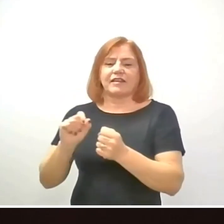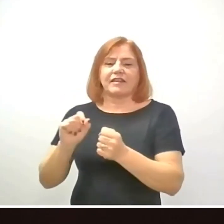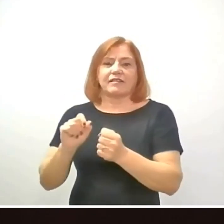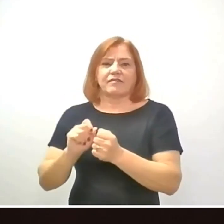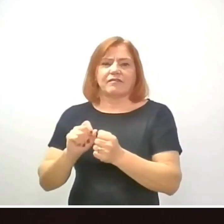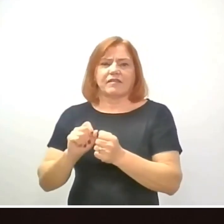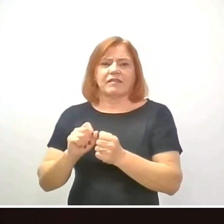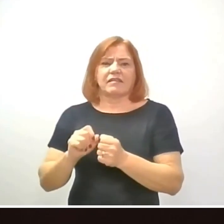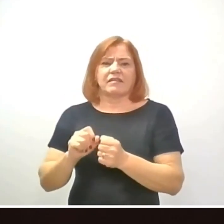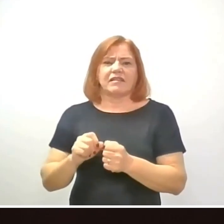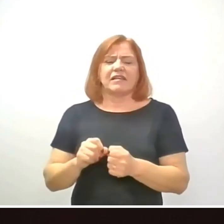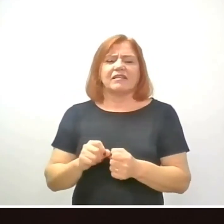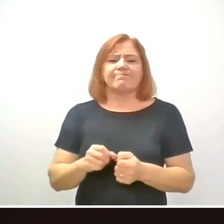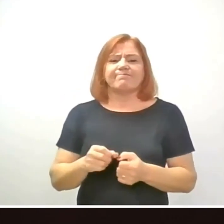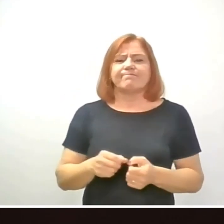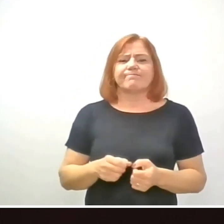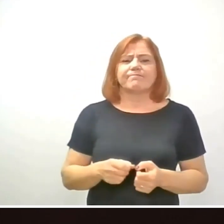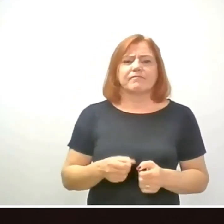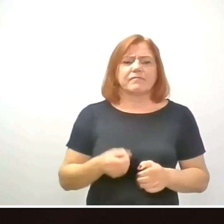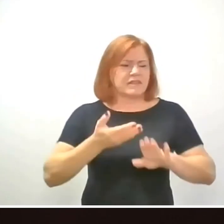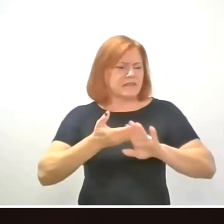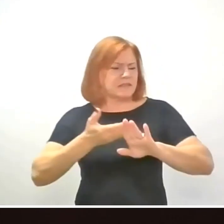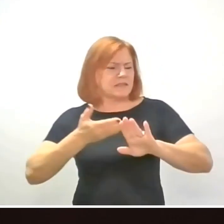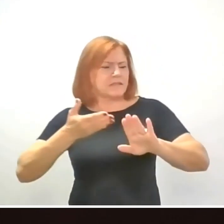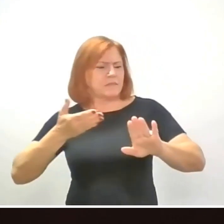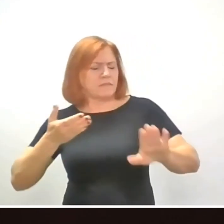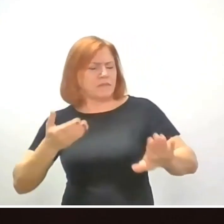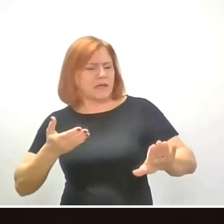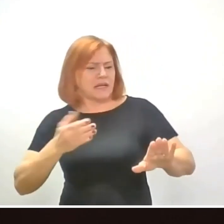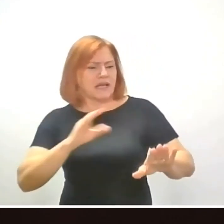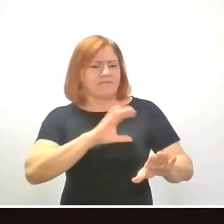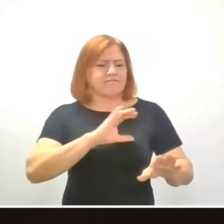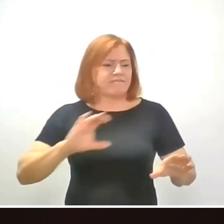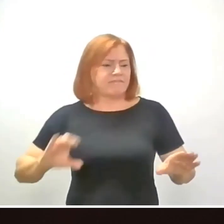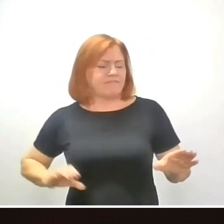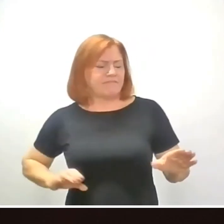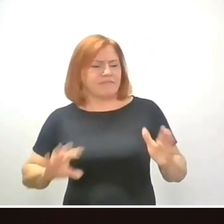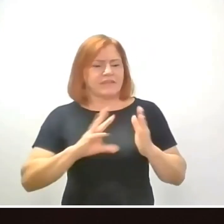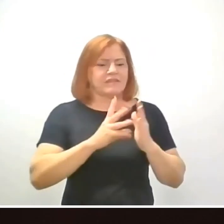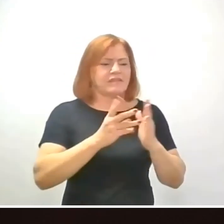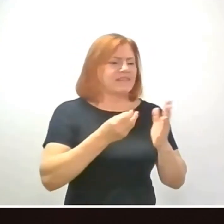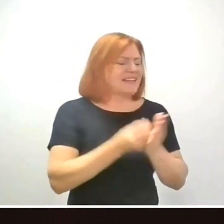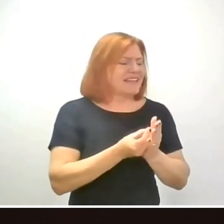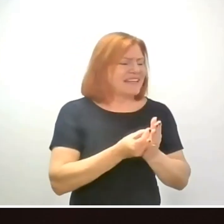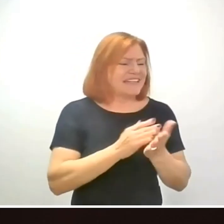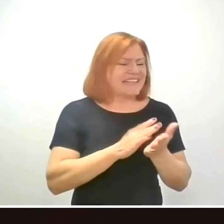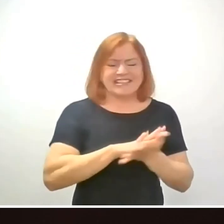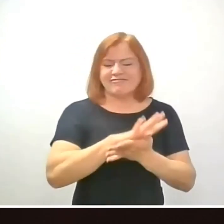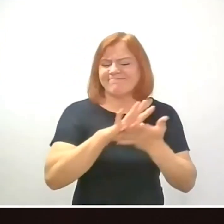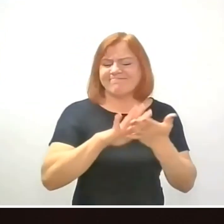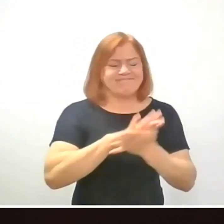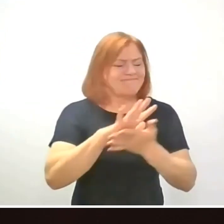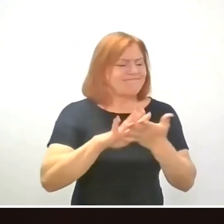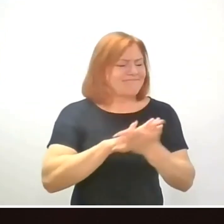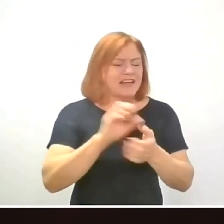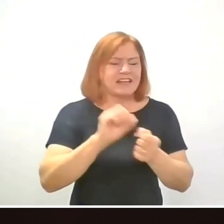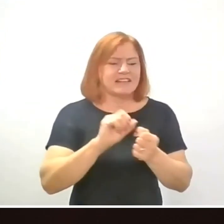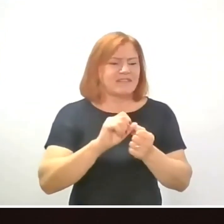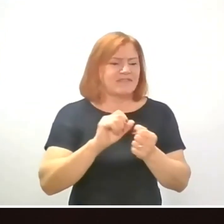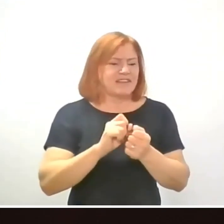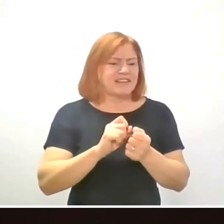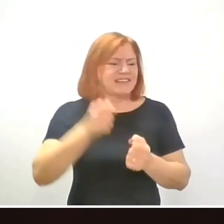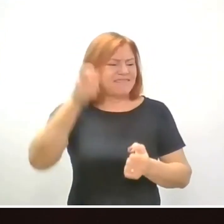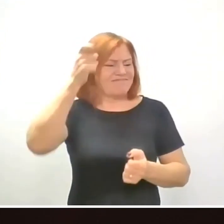com Cristo, irmãos, a igreja nada pode fazer. Fica instrumento na mão de Satanás para deterioração,